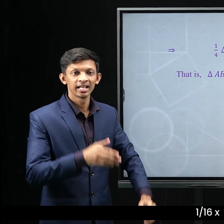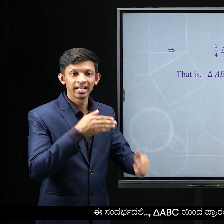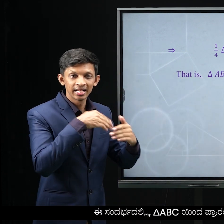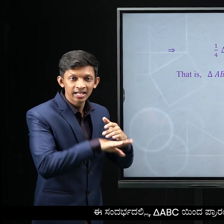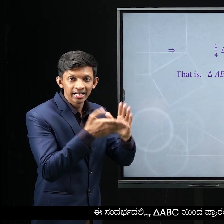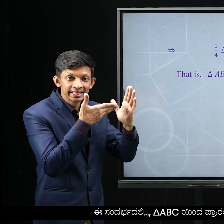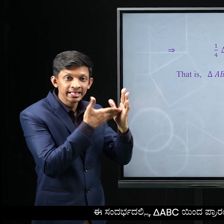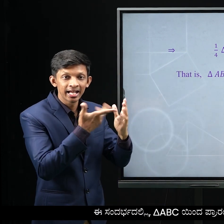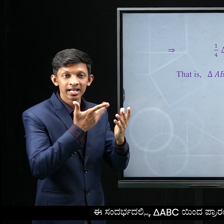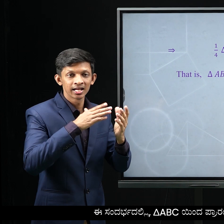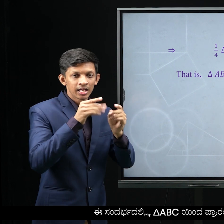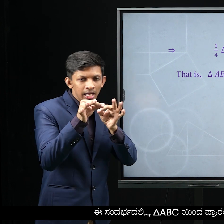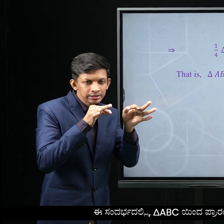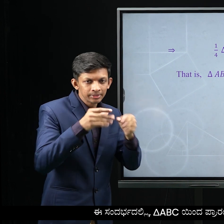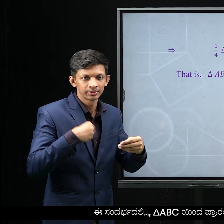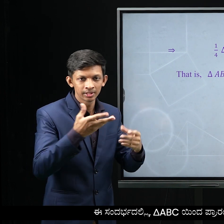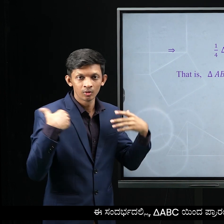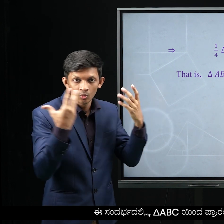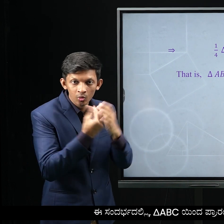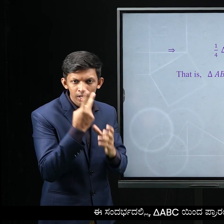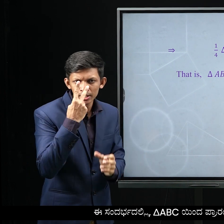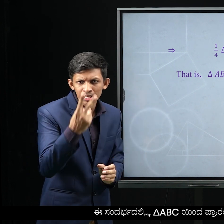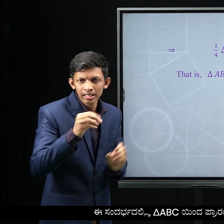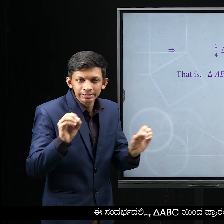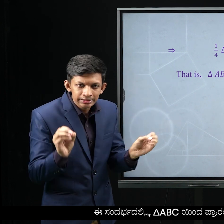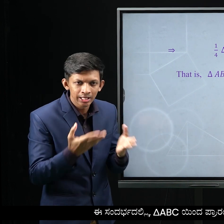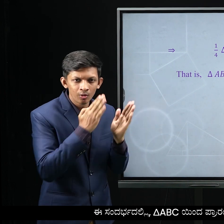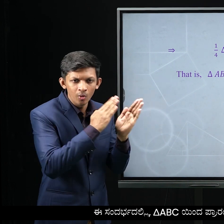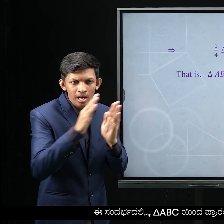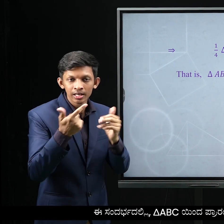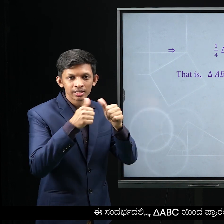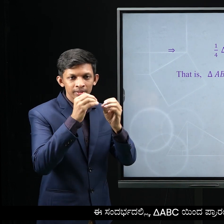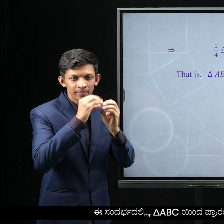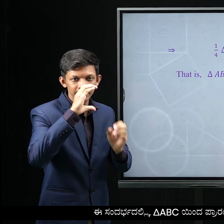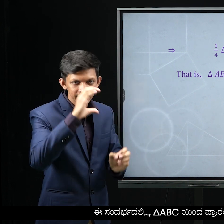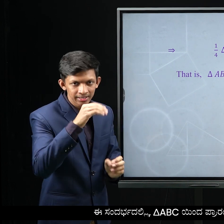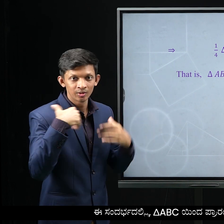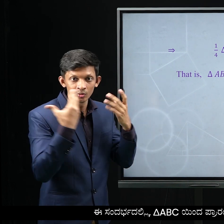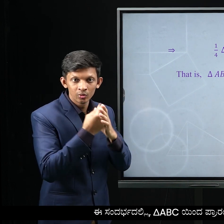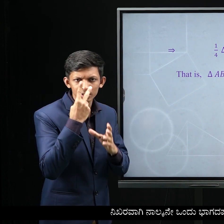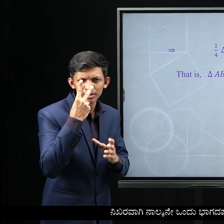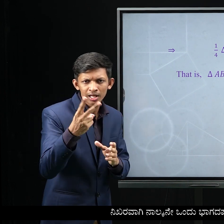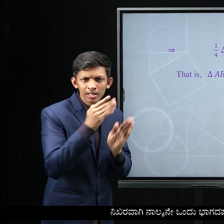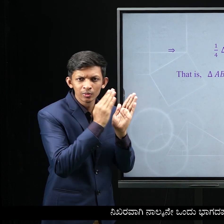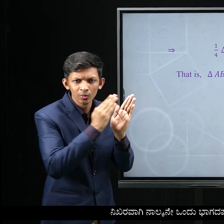ಈ ಸಂದರ್ಭದಲ್ಲಿ ತ್ರಿಕೋನ ಎಬಿಸಿಯಿಂದ ಪ್ರಾರಂಭವಾಗಿ ಹಿಂದಿನ ತ್ರಿಕೋನದ ವಿಸ್ತೀರ್ಣಕ್ಕಿಂತ